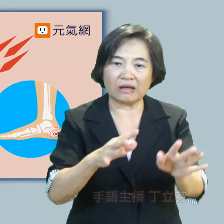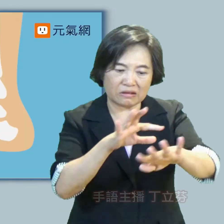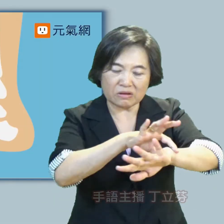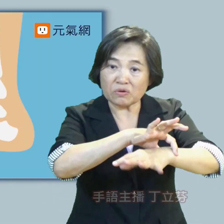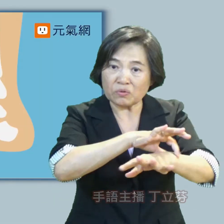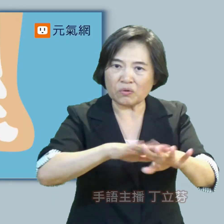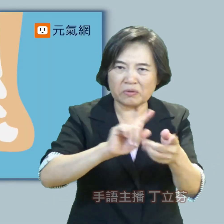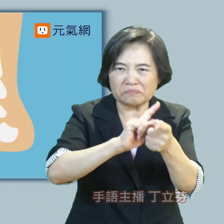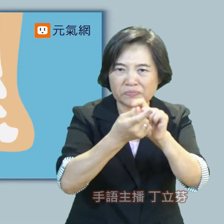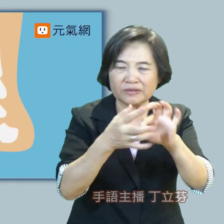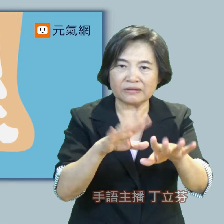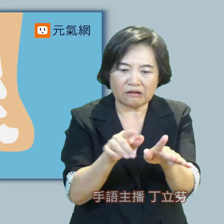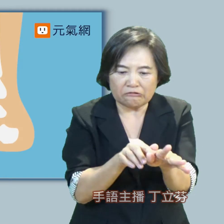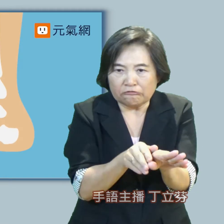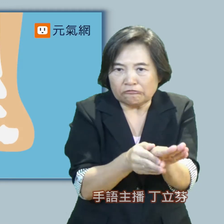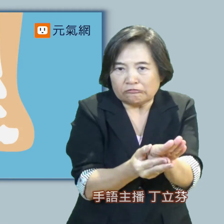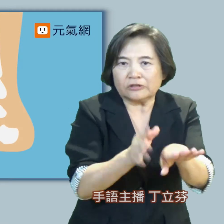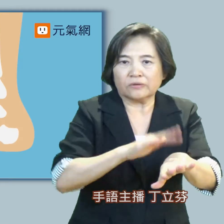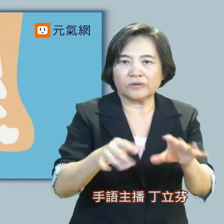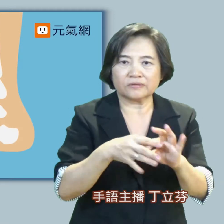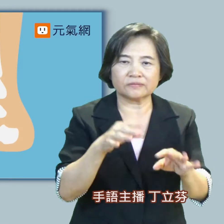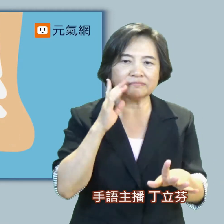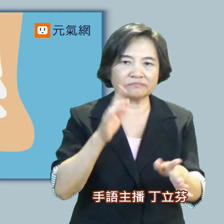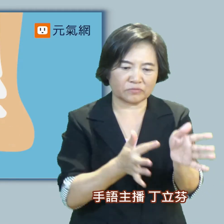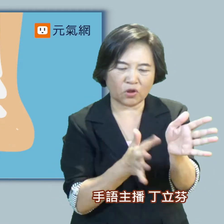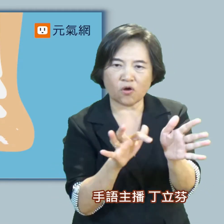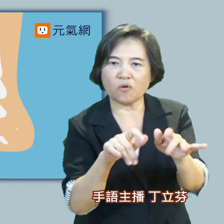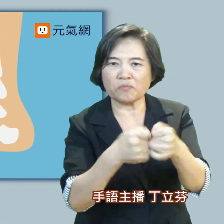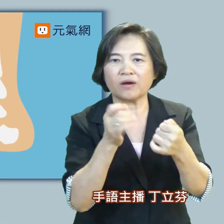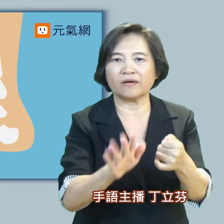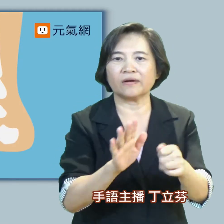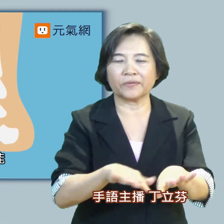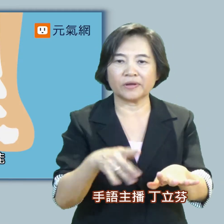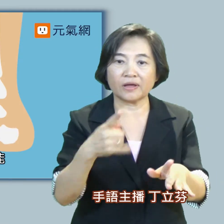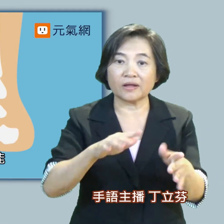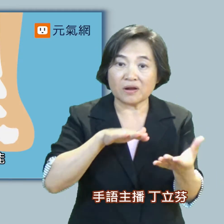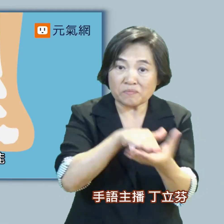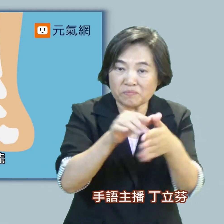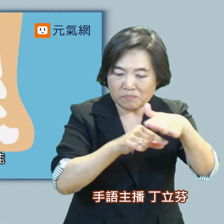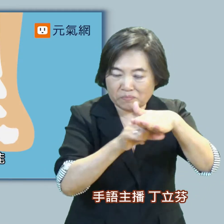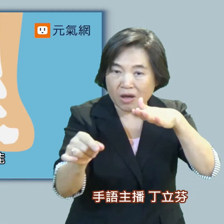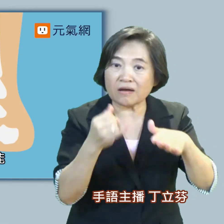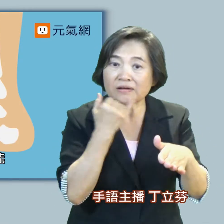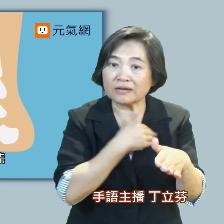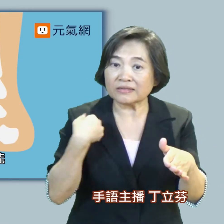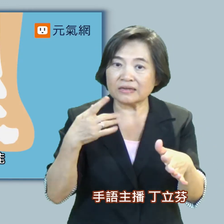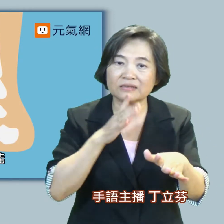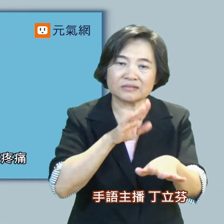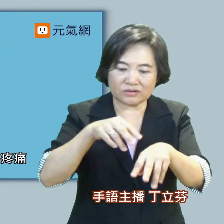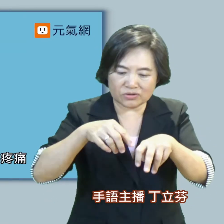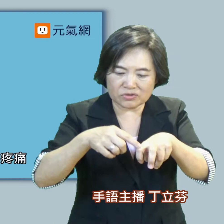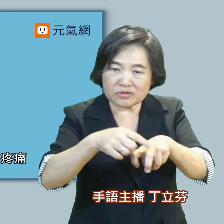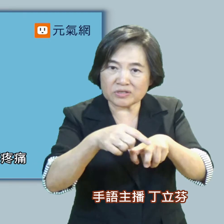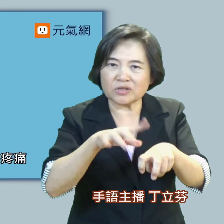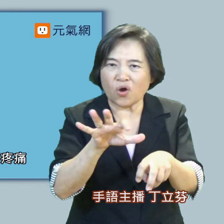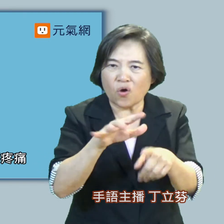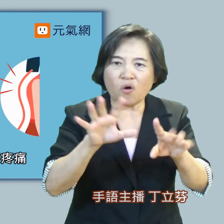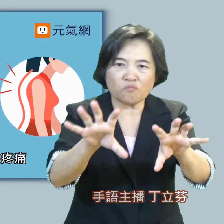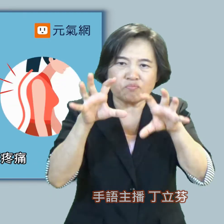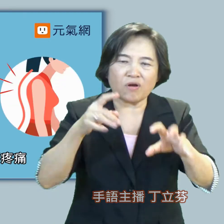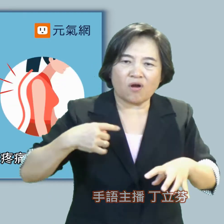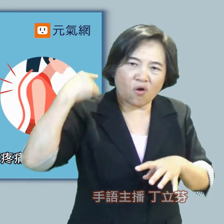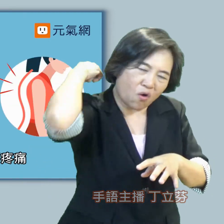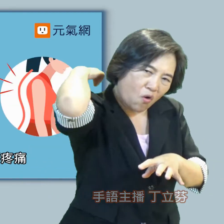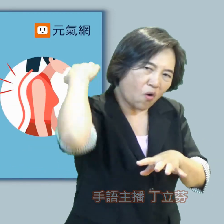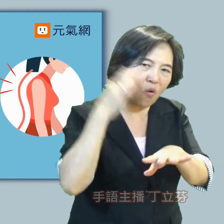痛，甚至让骨头变形，造成拇指外翻，可能让脚后跟骨折。另外，穿平底鞋还可能使膝盖、臀部和